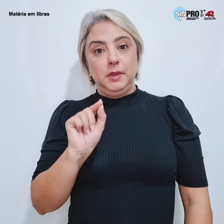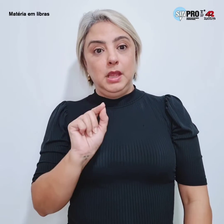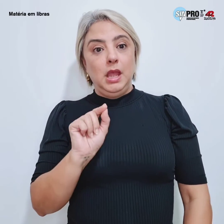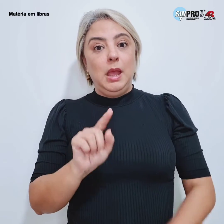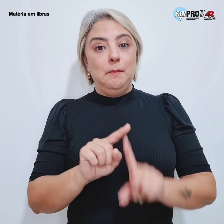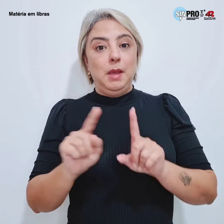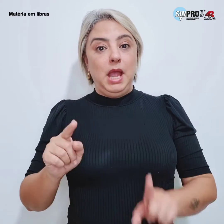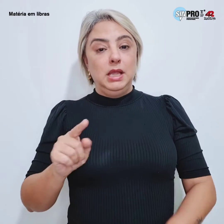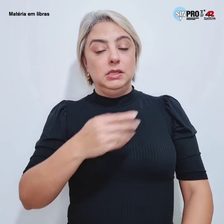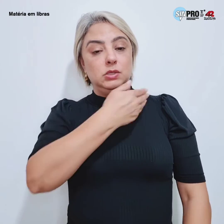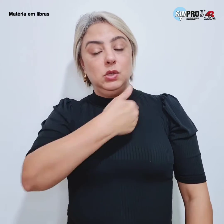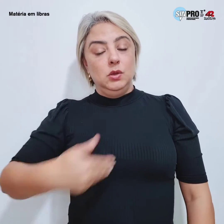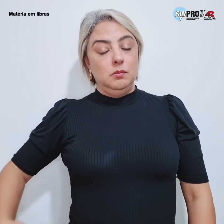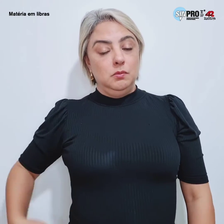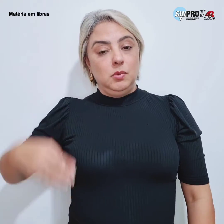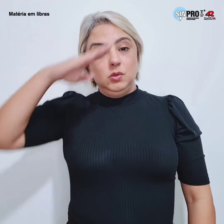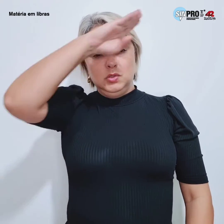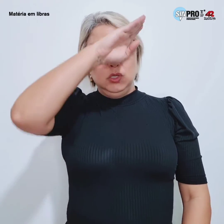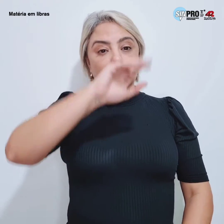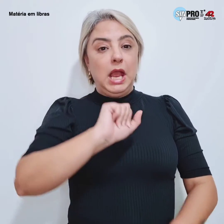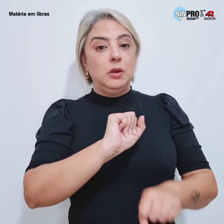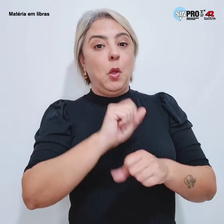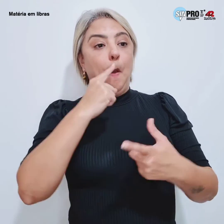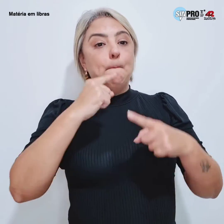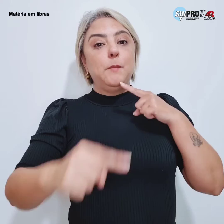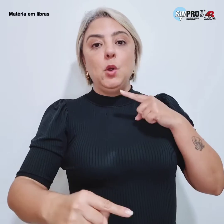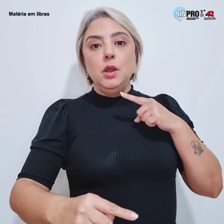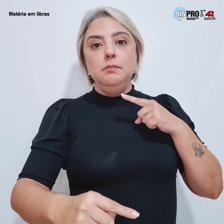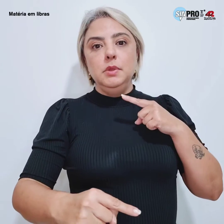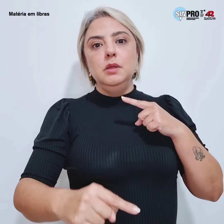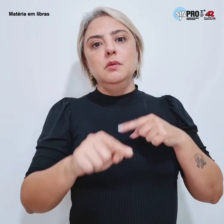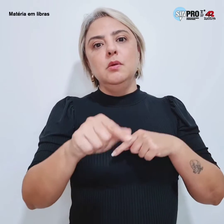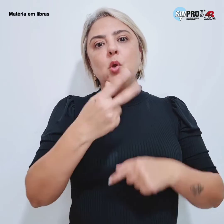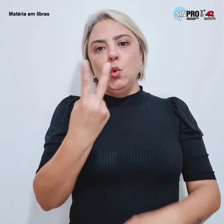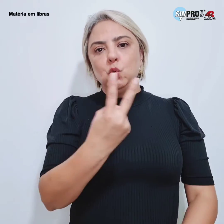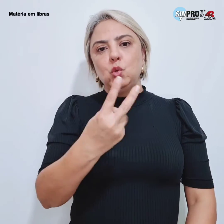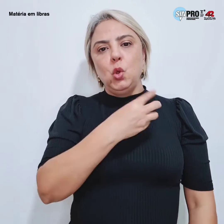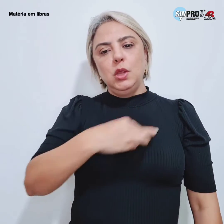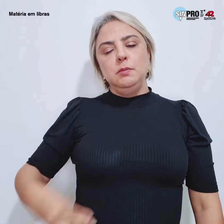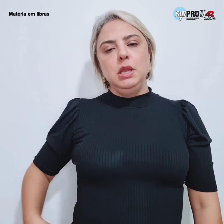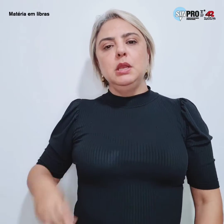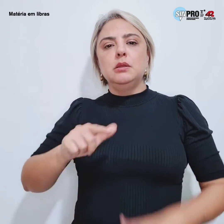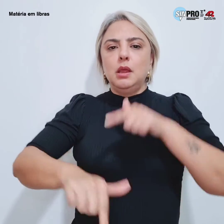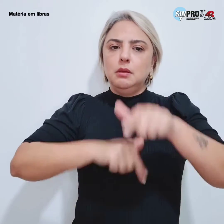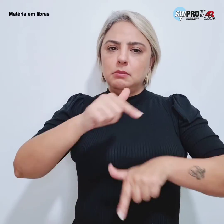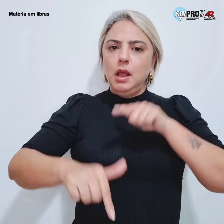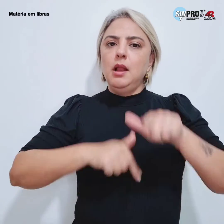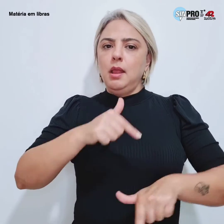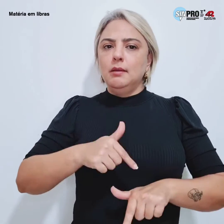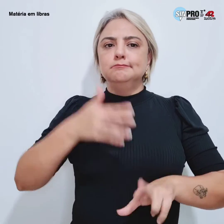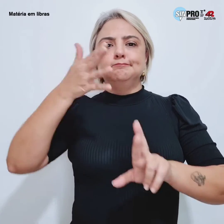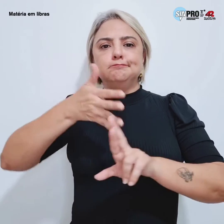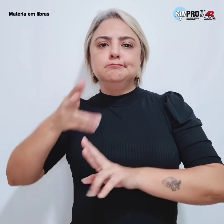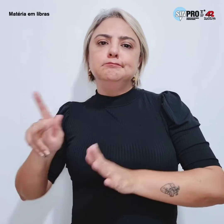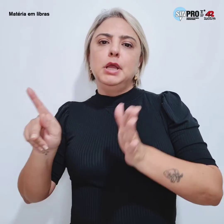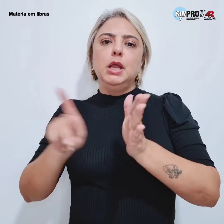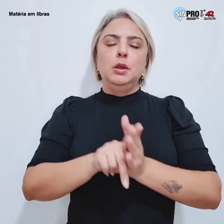impedidos pelo governo Jair Bolsonaro, muitas vezes até diretamente pelo próprio presidente